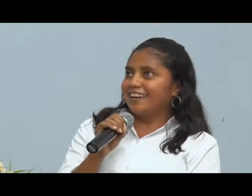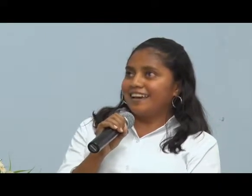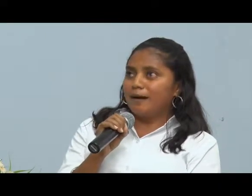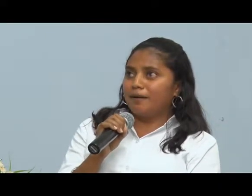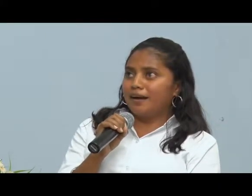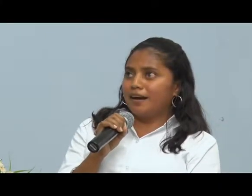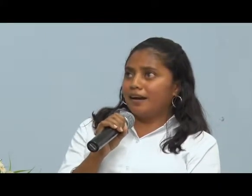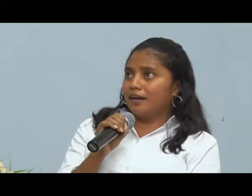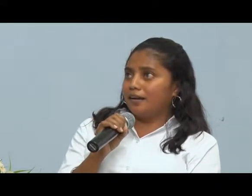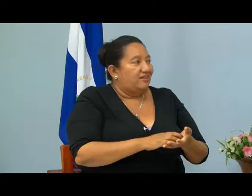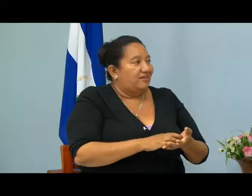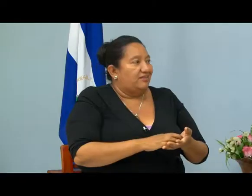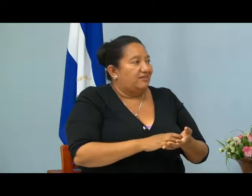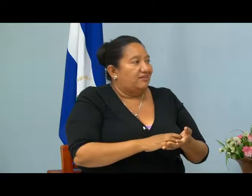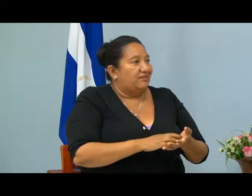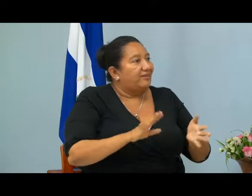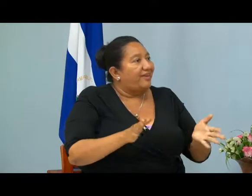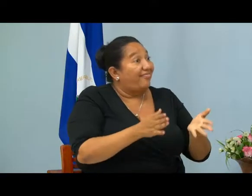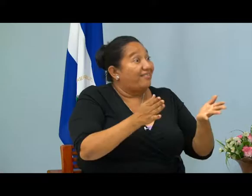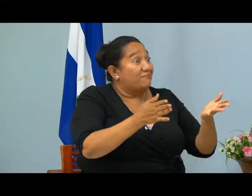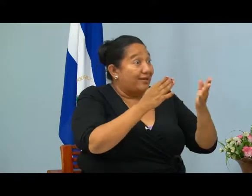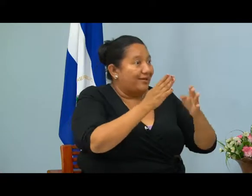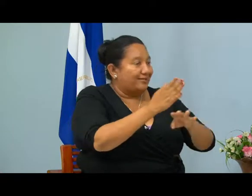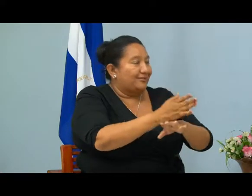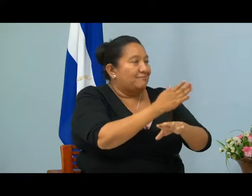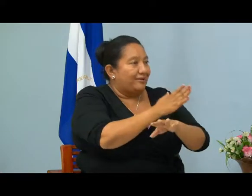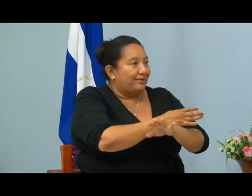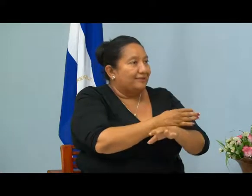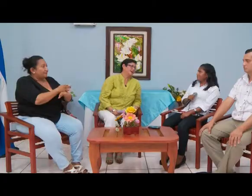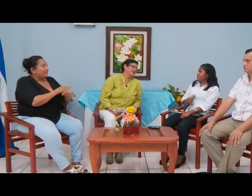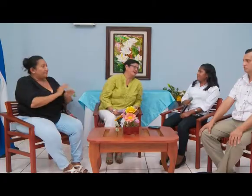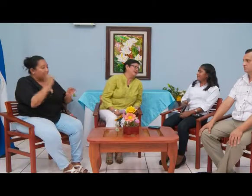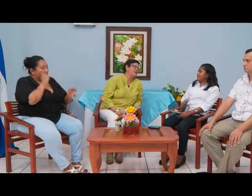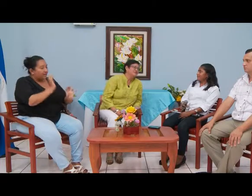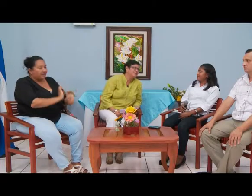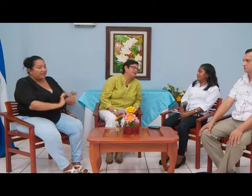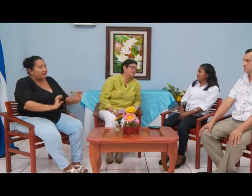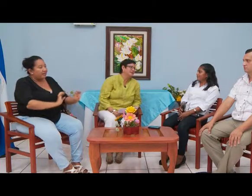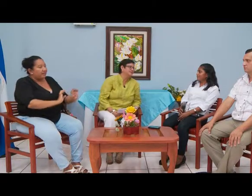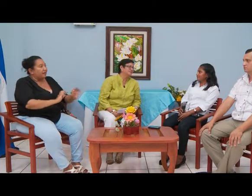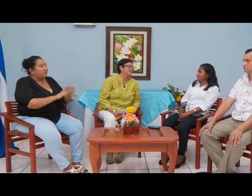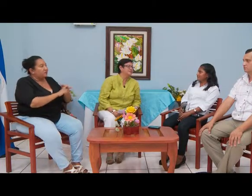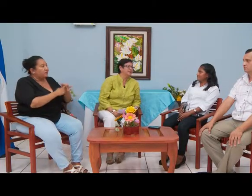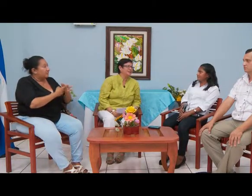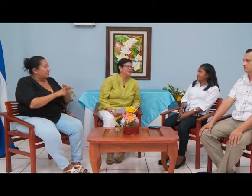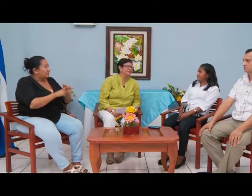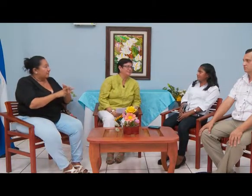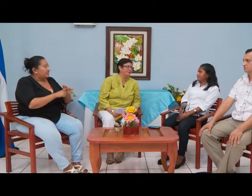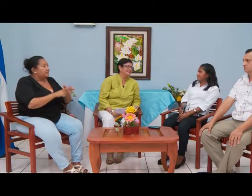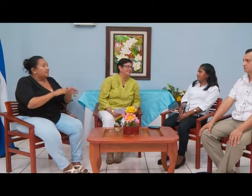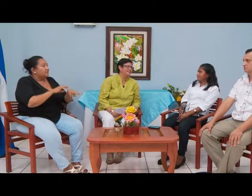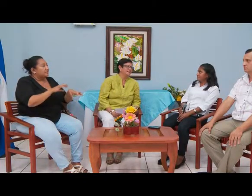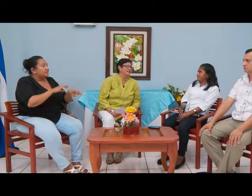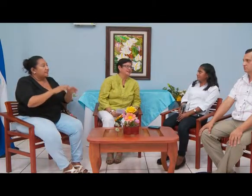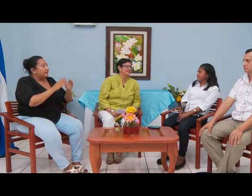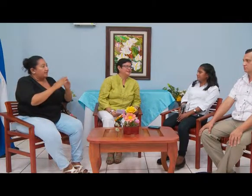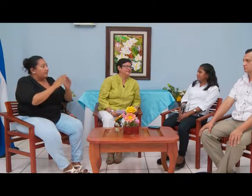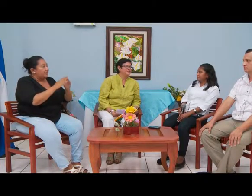que a estimular esa parte. Dejar que el niño sea él. Y Luis, tus recomendaciones finales a las